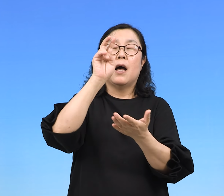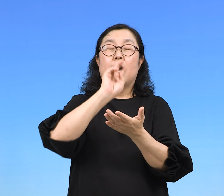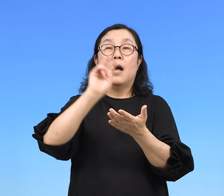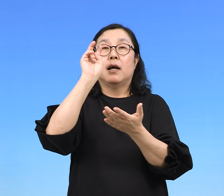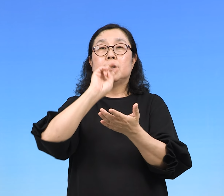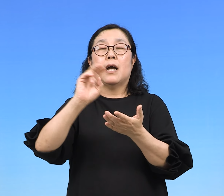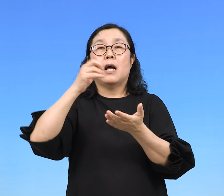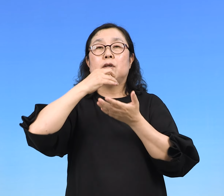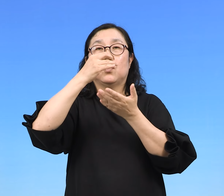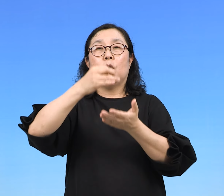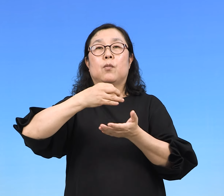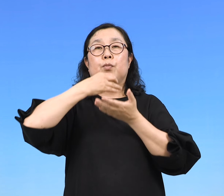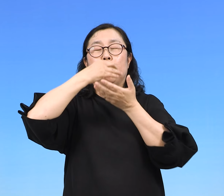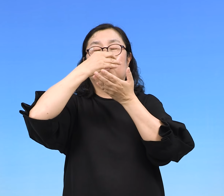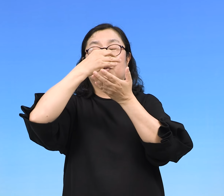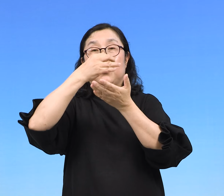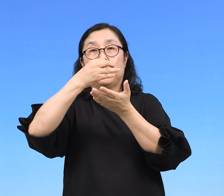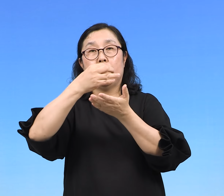찬송 부르며